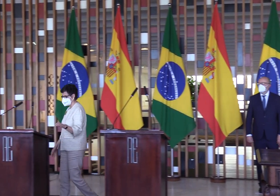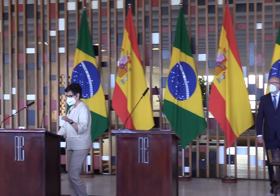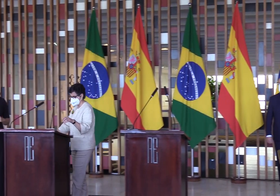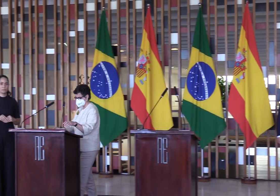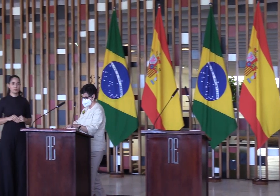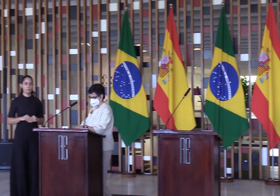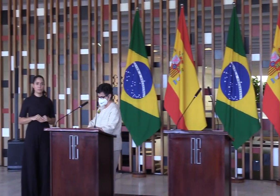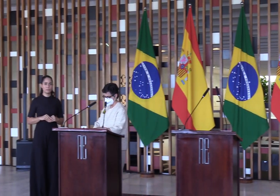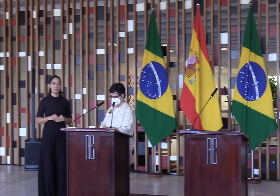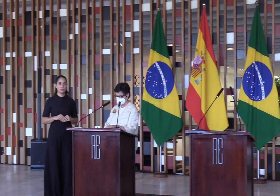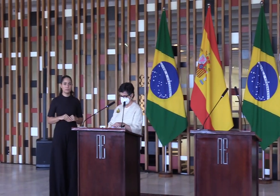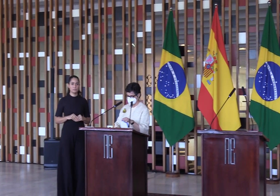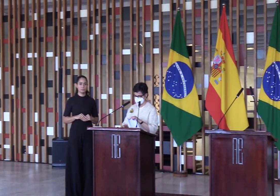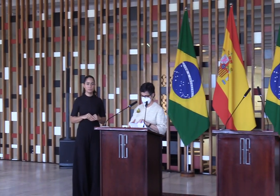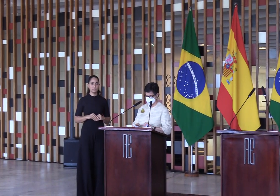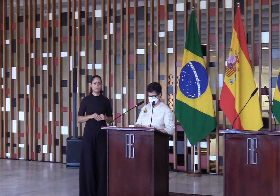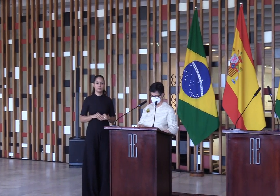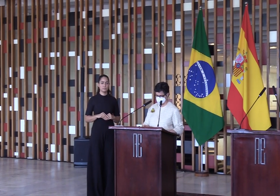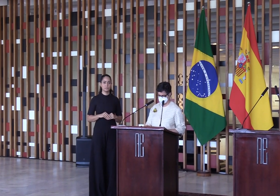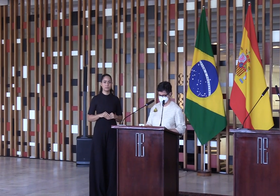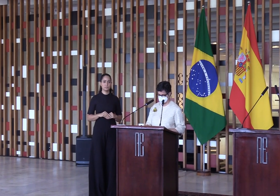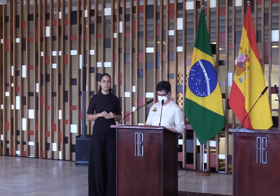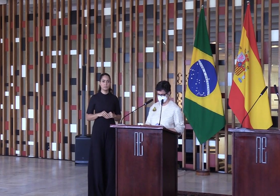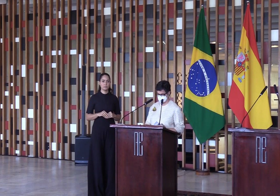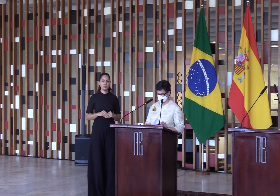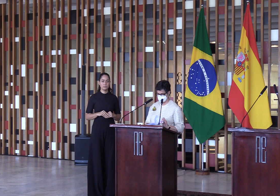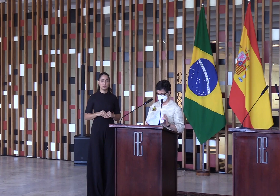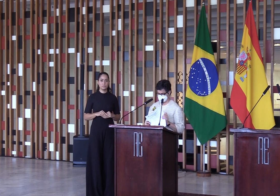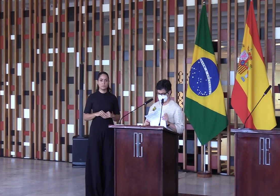Europeia e Cooperação do Reino da Espanha.